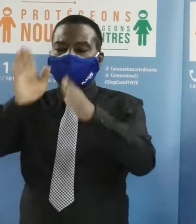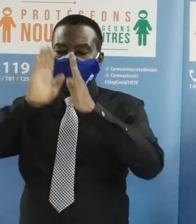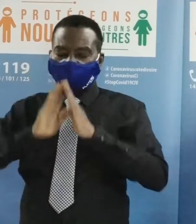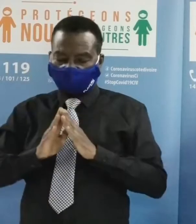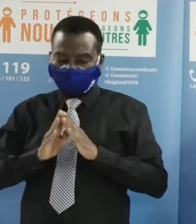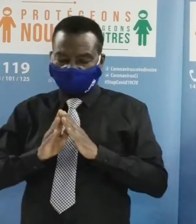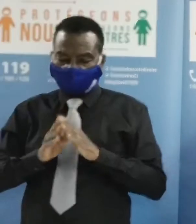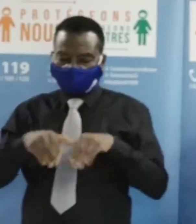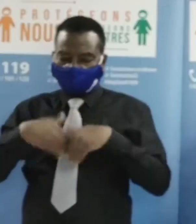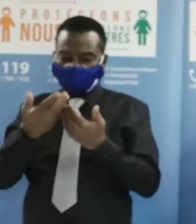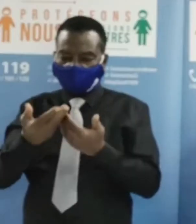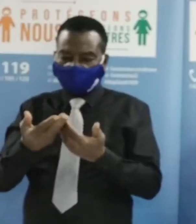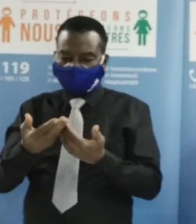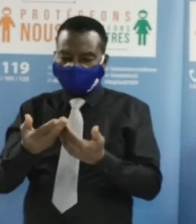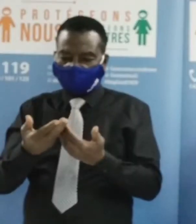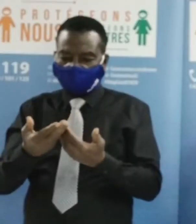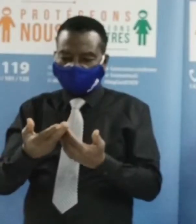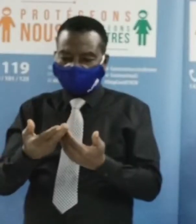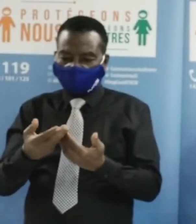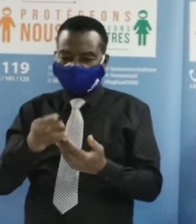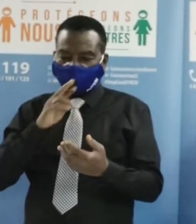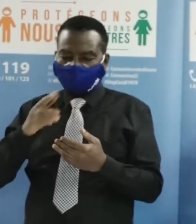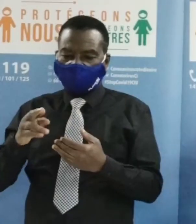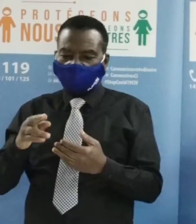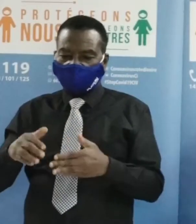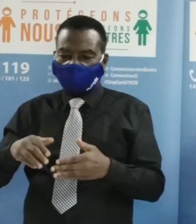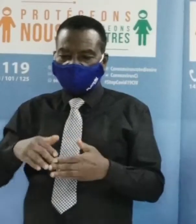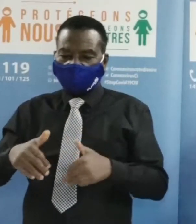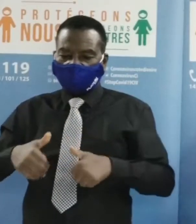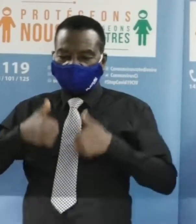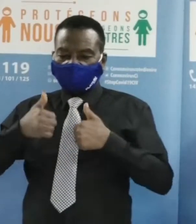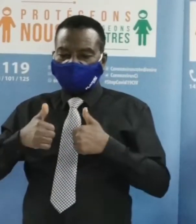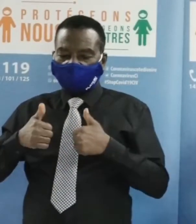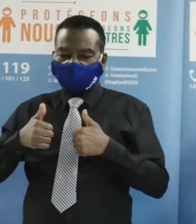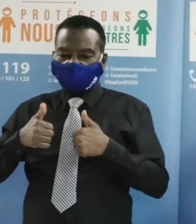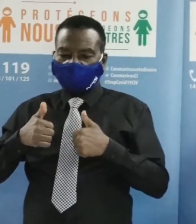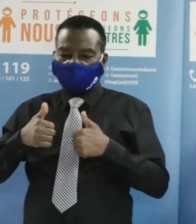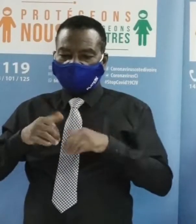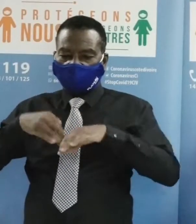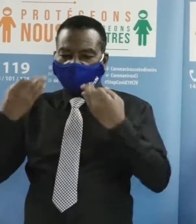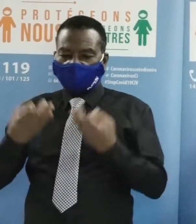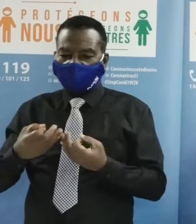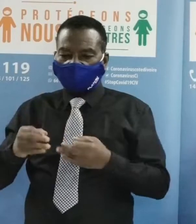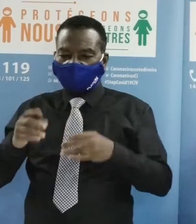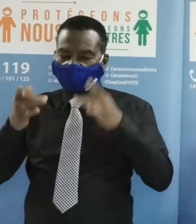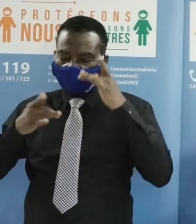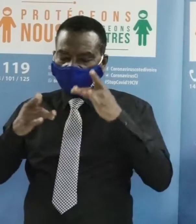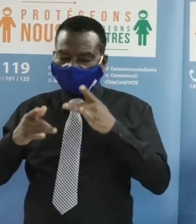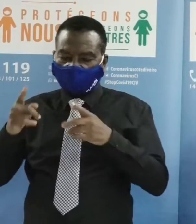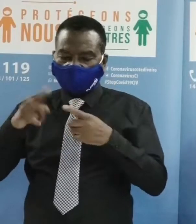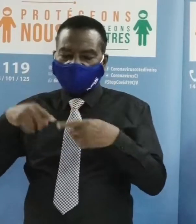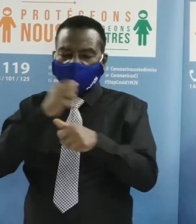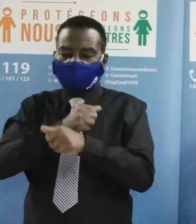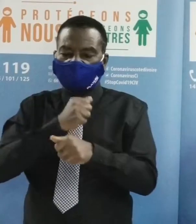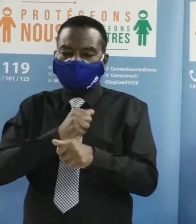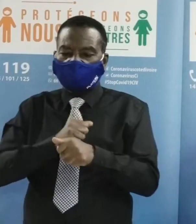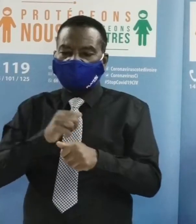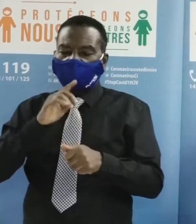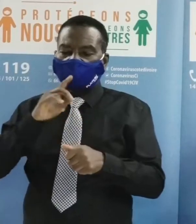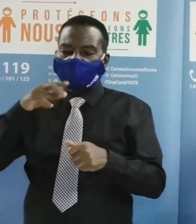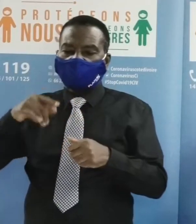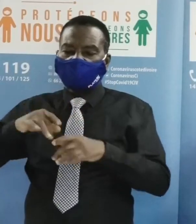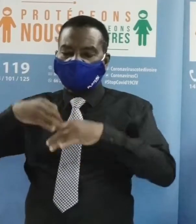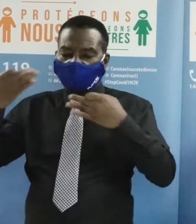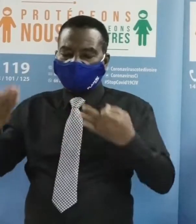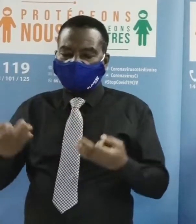comment sont traités les familles des malades thiviers abidjan est ce que c'est les familles